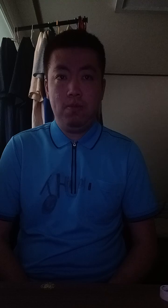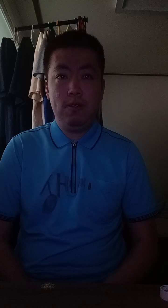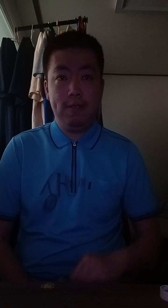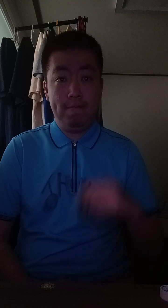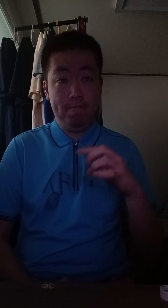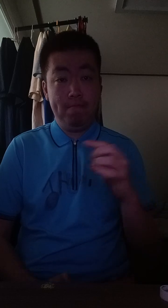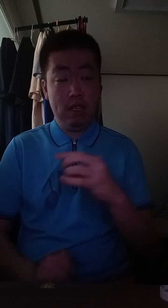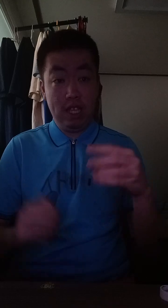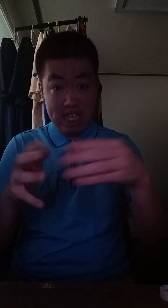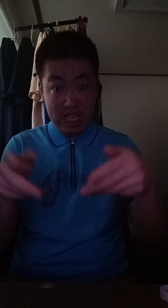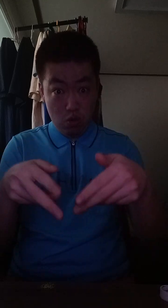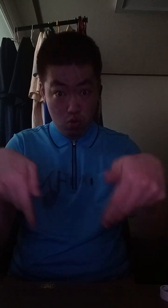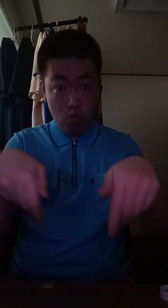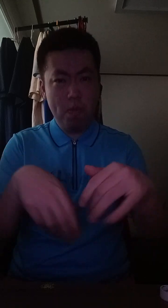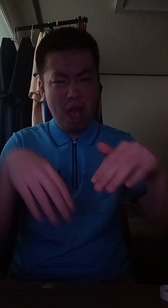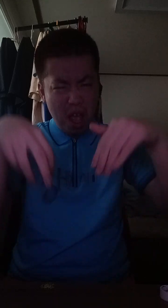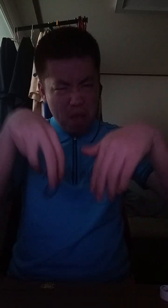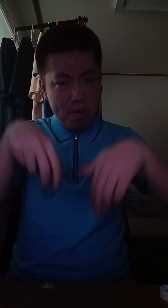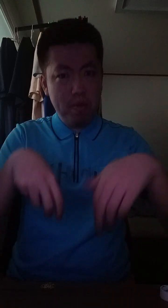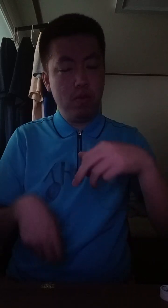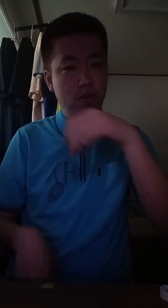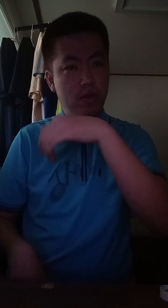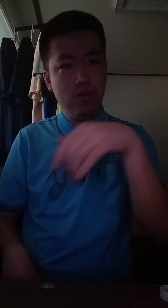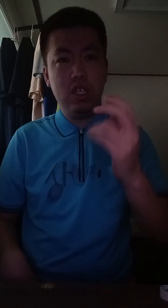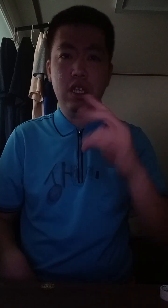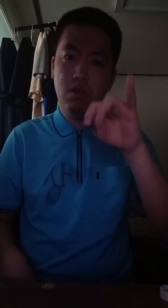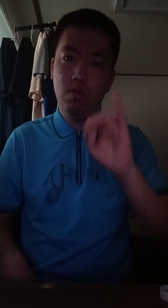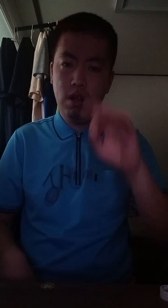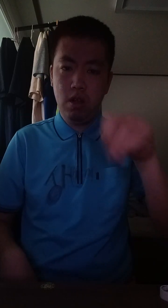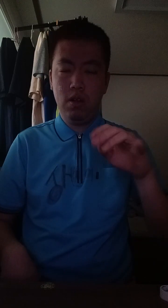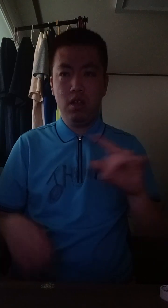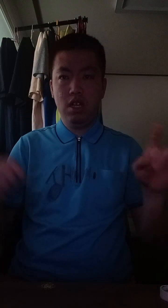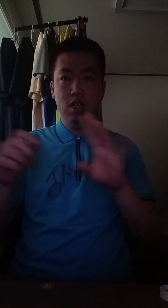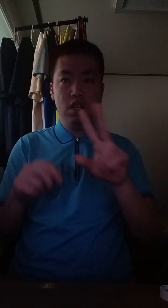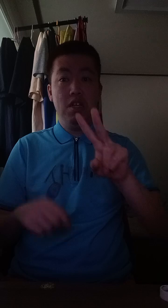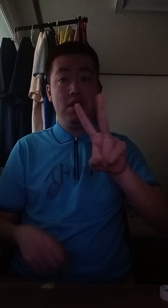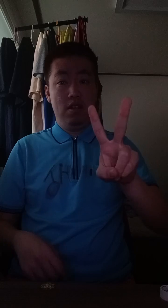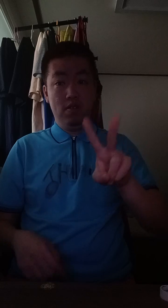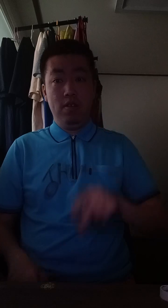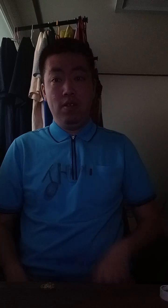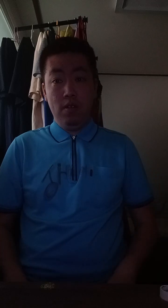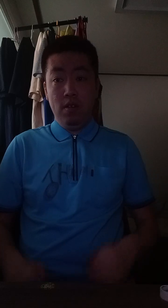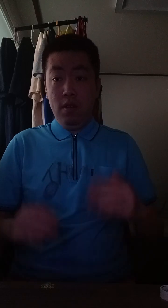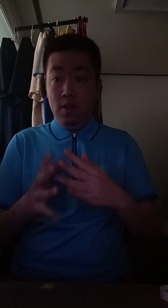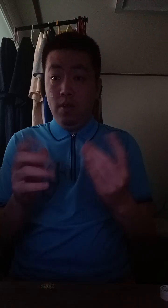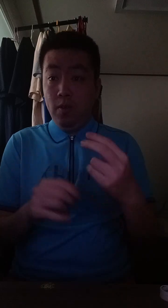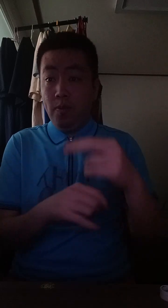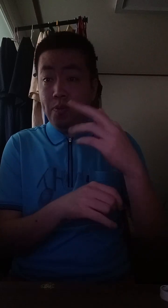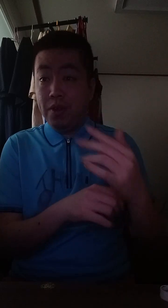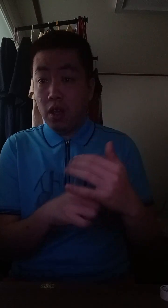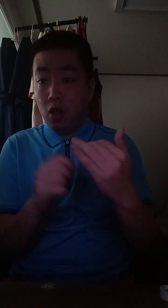이처럼 승강장 틈으로 발이 빠지는 사고는 최근 5년 동안 모두 320여 건, 한 해 평균 65건이나